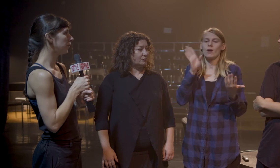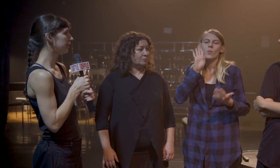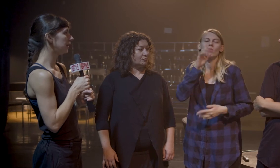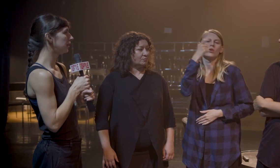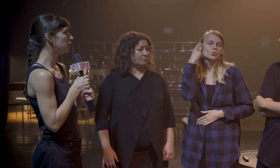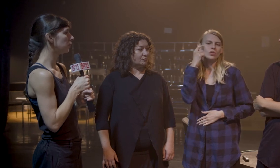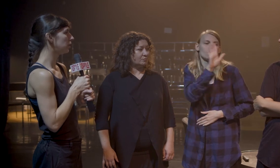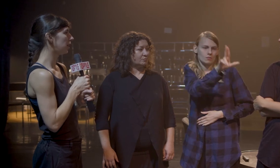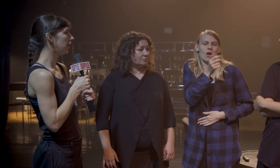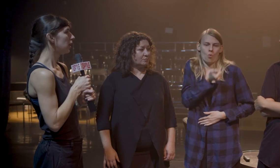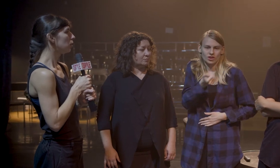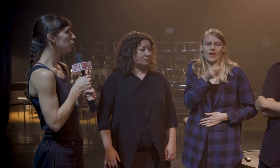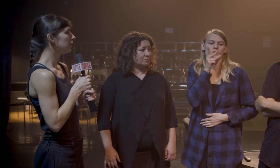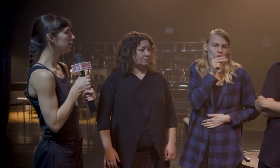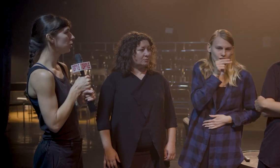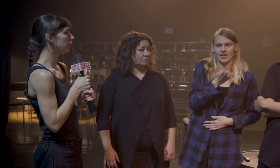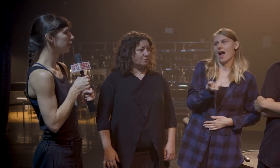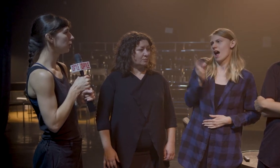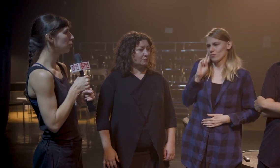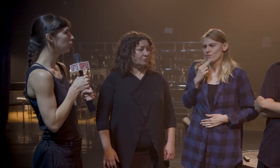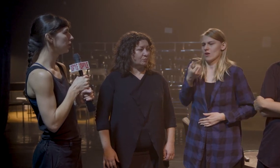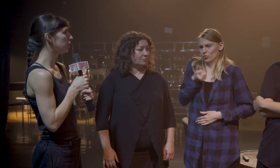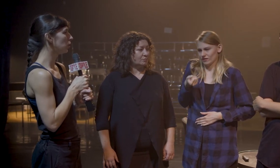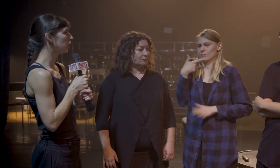poznać i zrozumieć, że głusi i słyszący są różni, że mogą